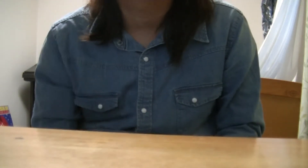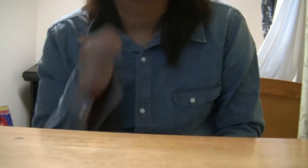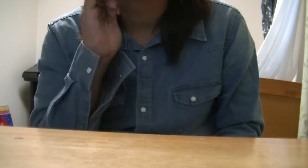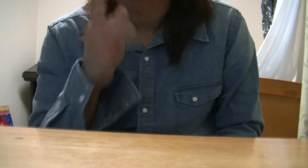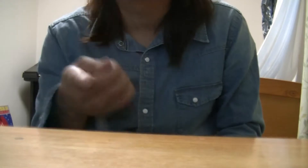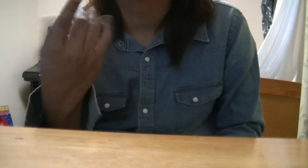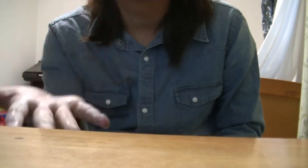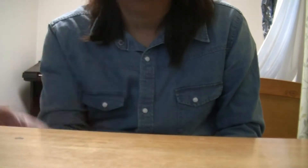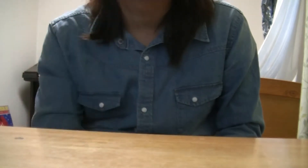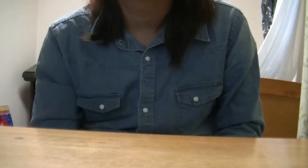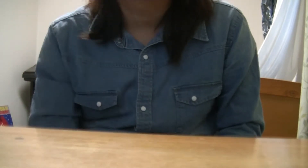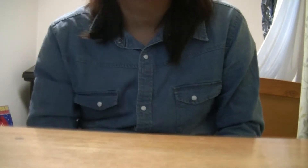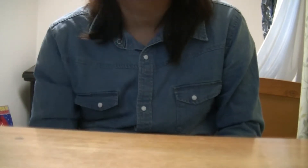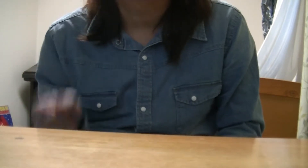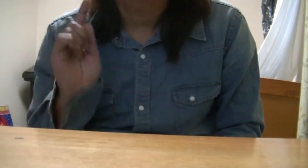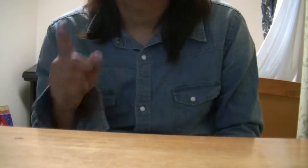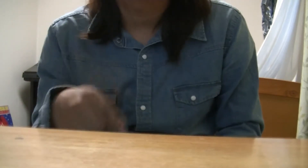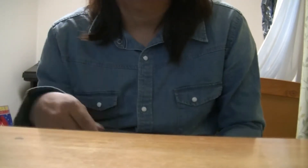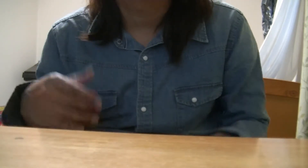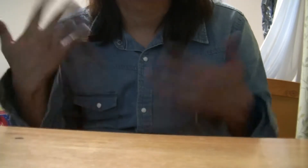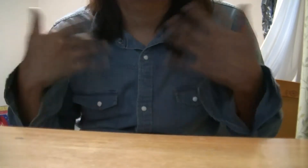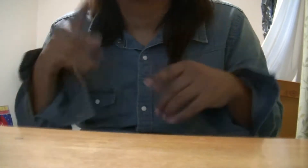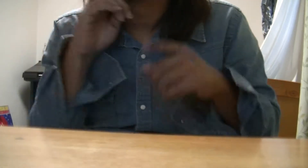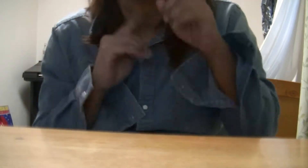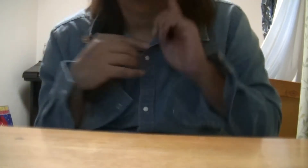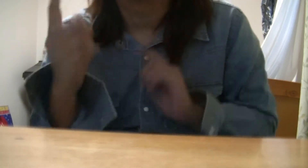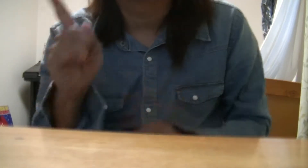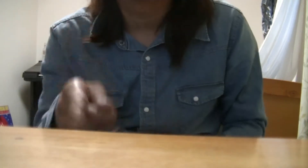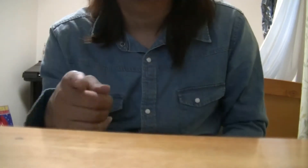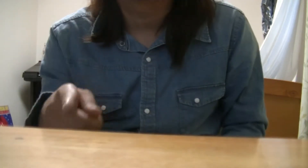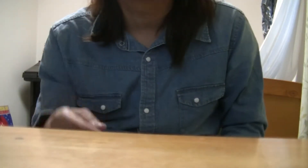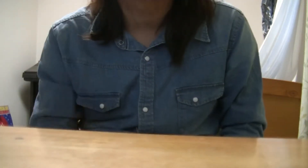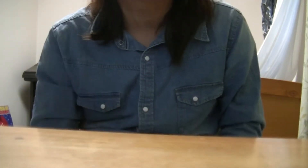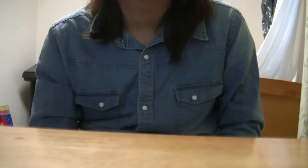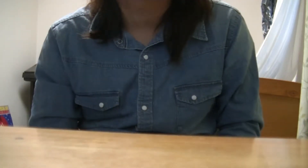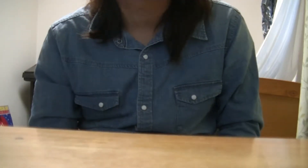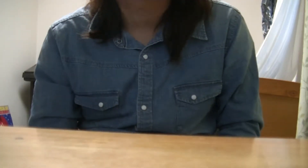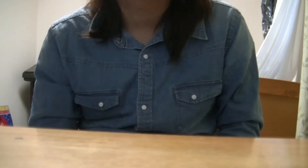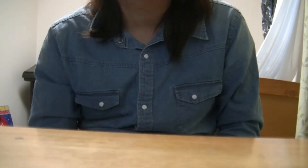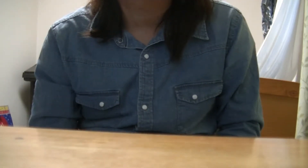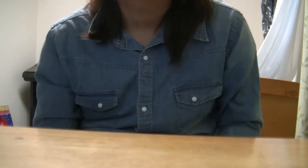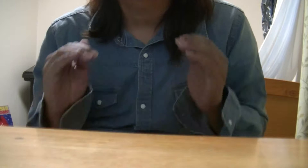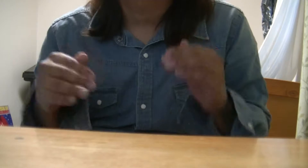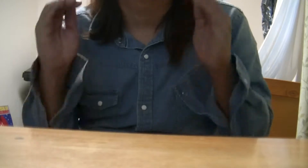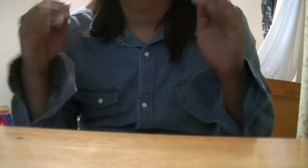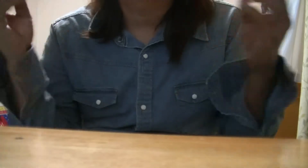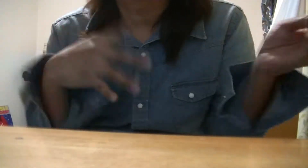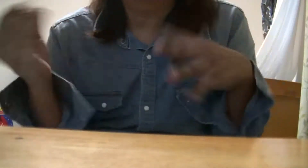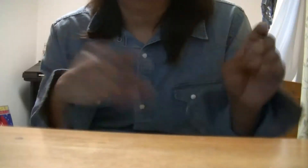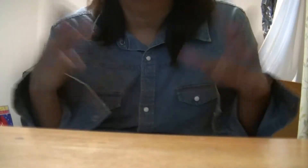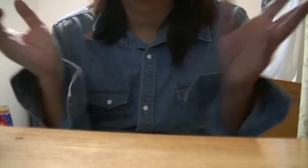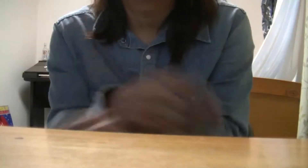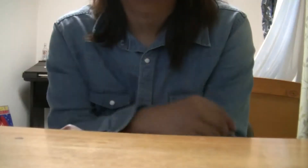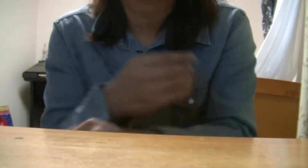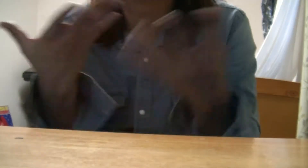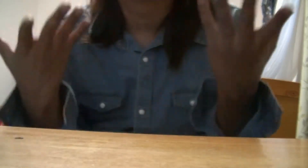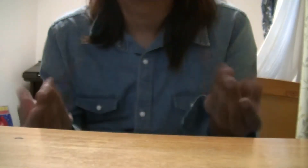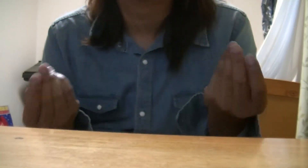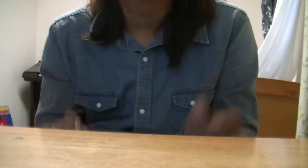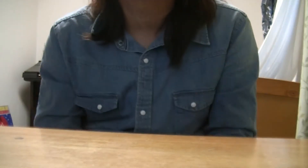屋だから、あなたが大変になってるんです。だからあなたがクリアしてください。もうこれ以上の議論の余地なしです。ここはポイントは次です